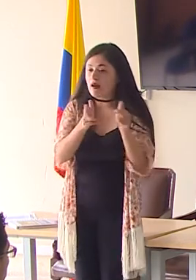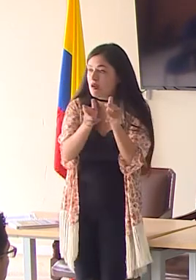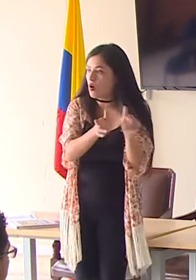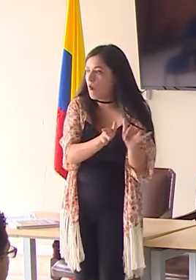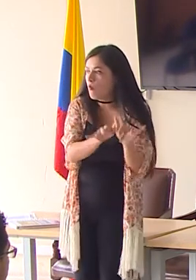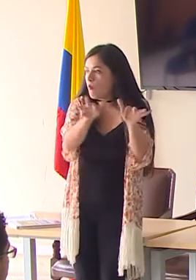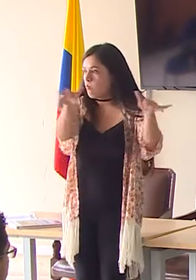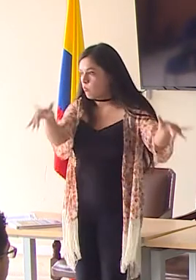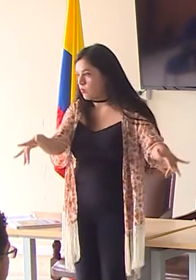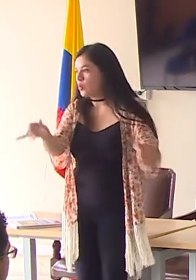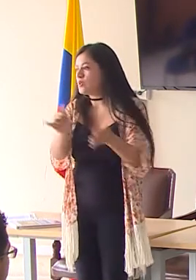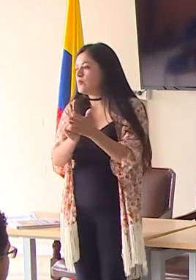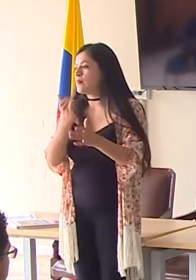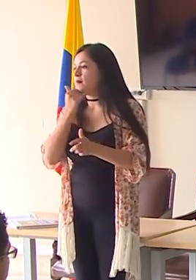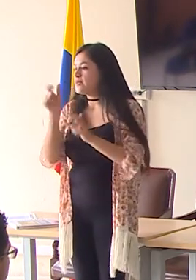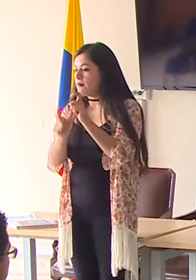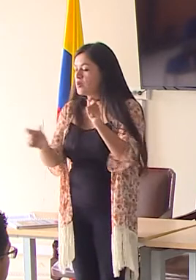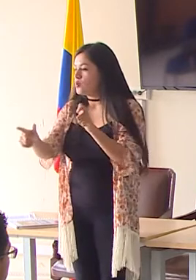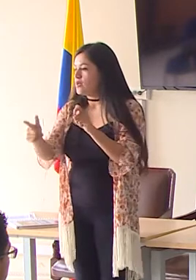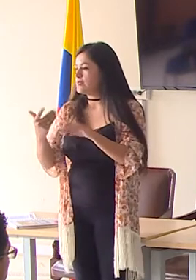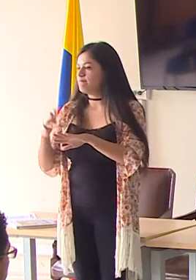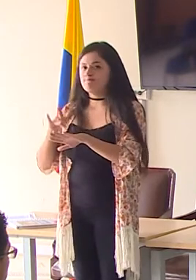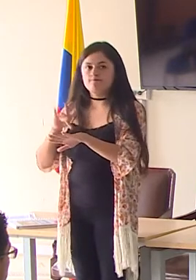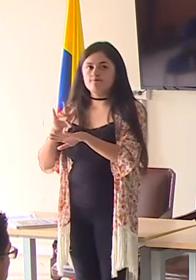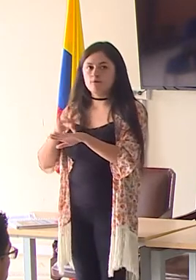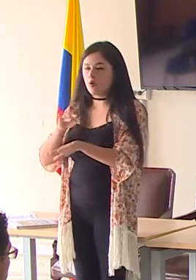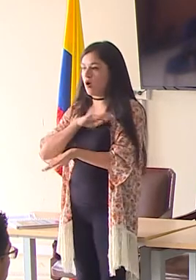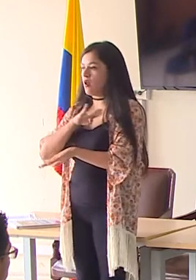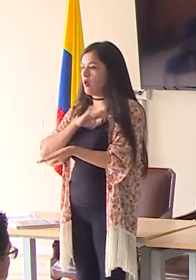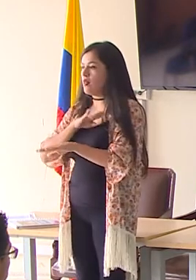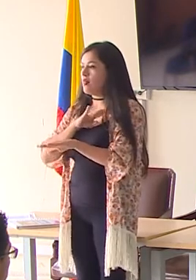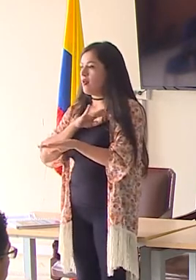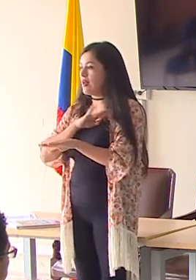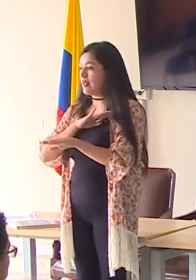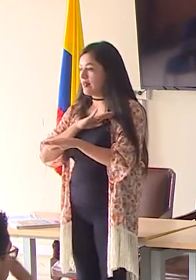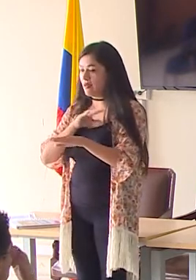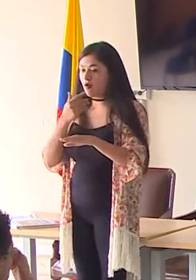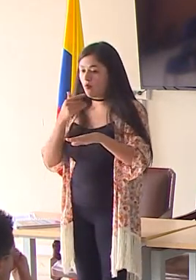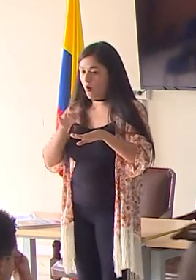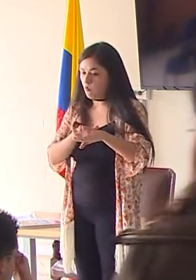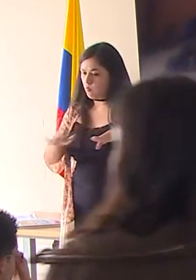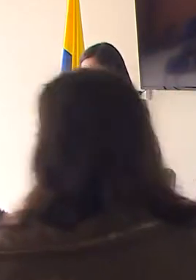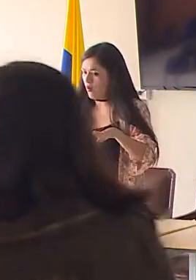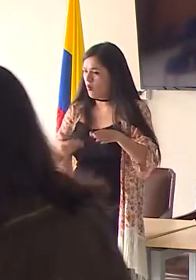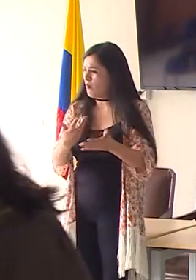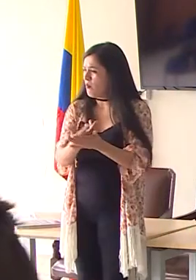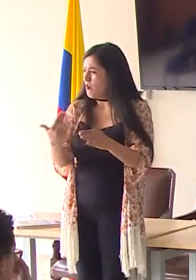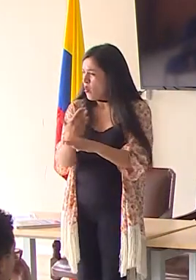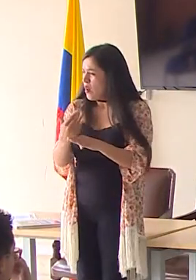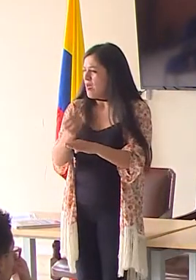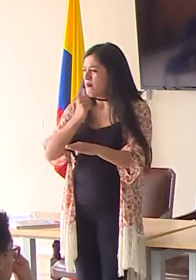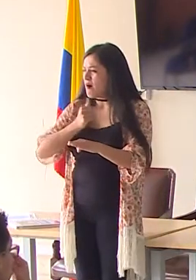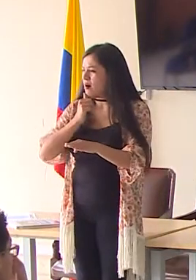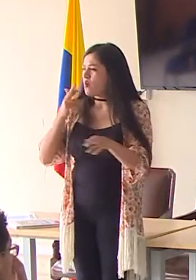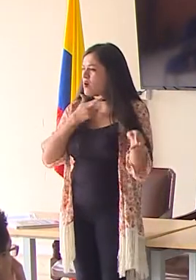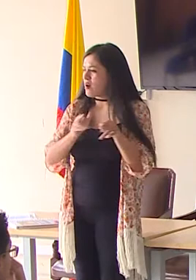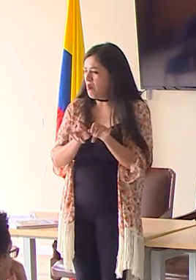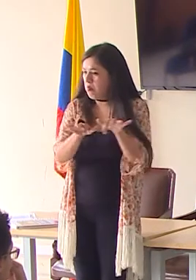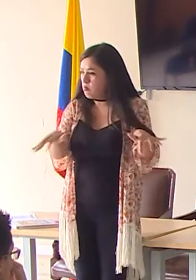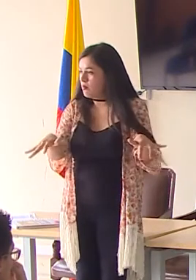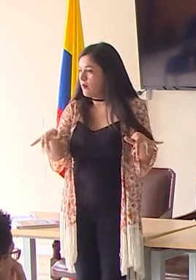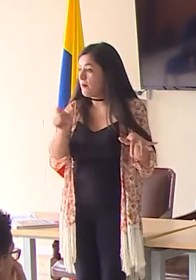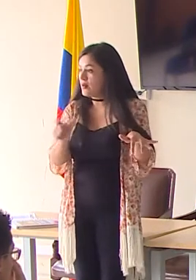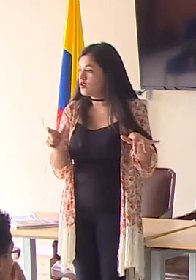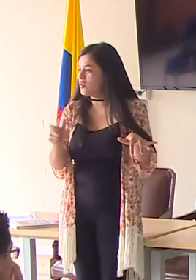relocalizar también por programas públicos privados sobre los cerros y eso lleva digamos a que haya un estallido y una